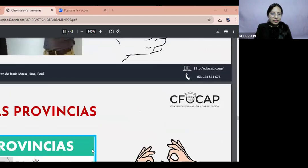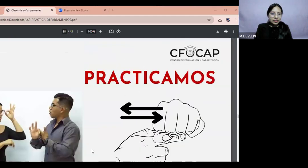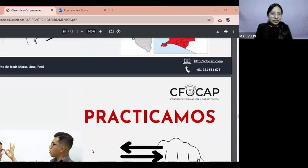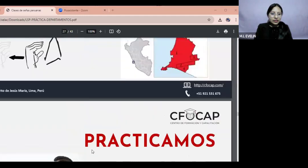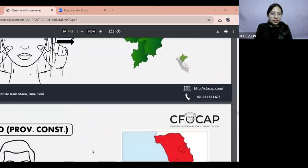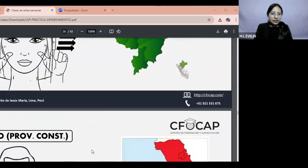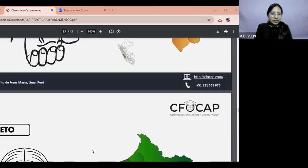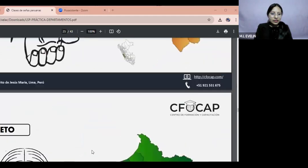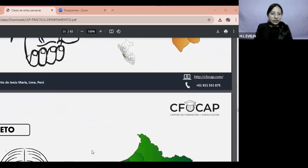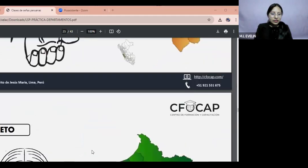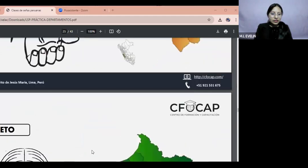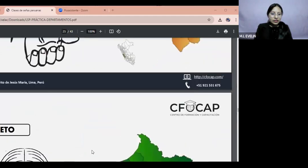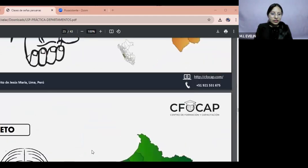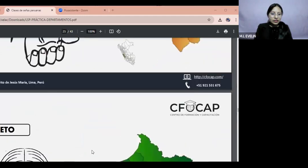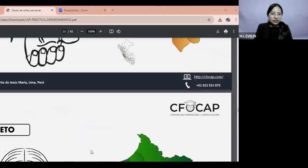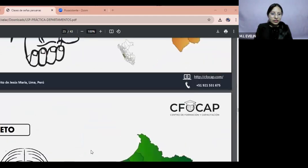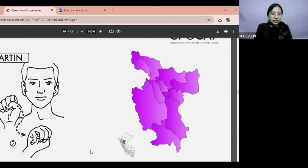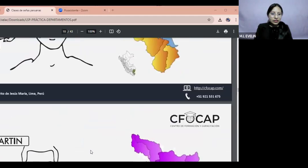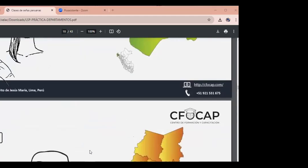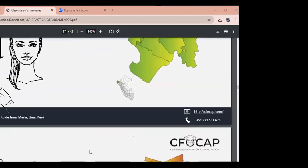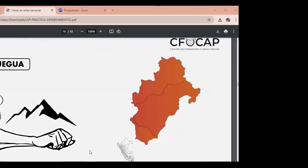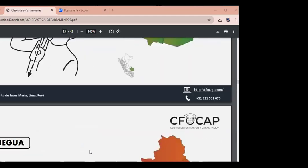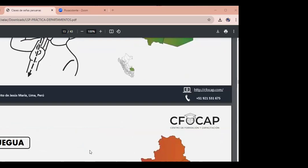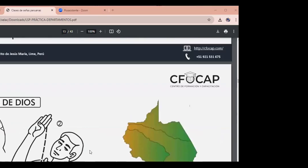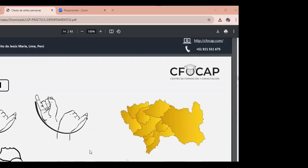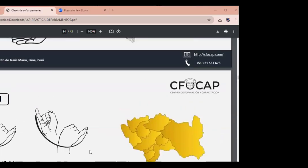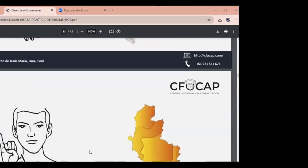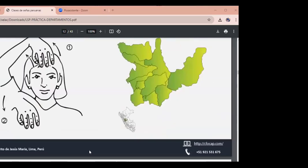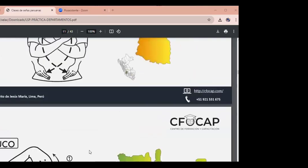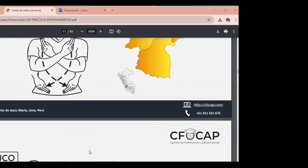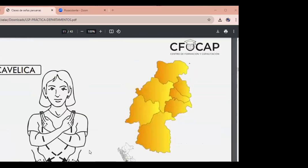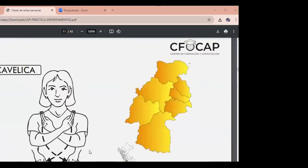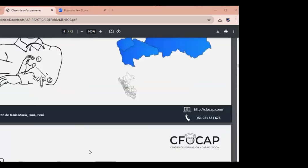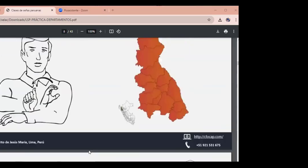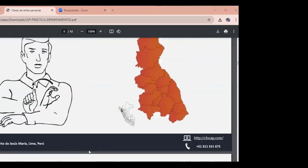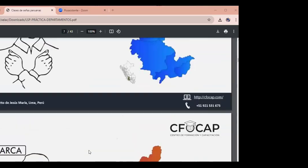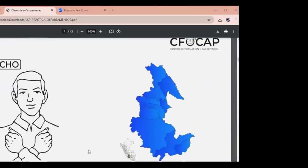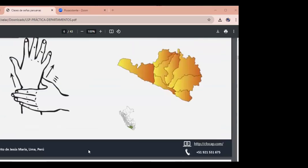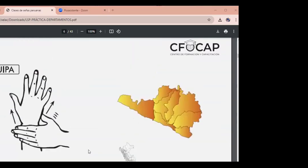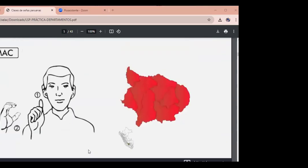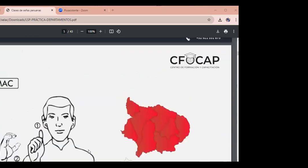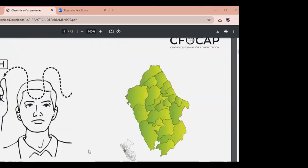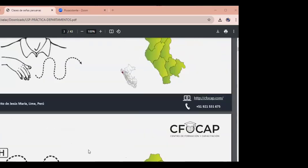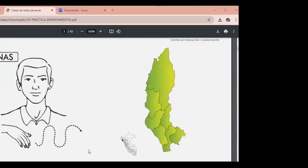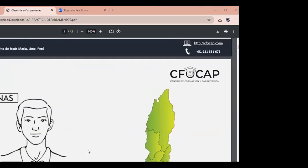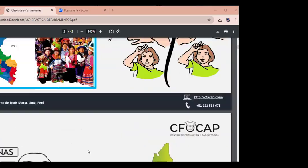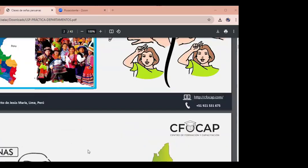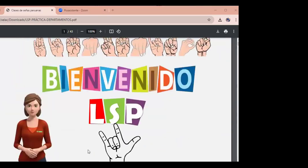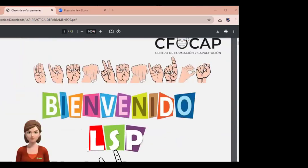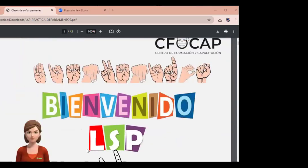retroceder aj vamos a ver ahorita otras provincias también otros